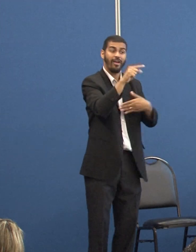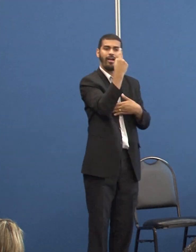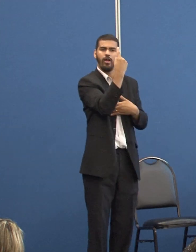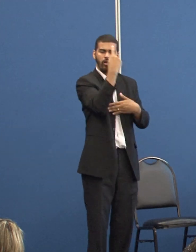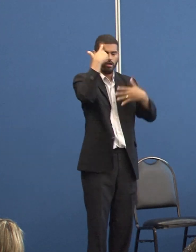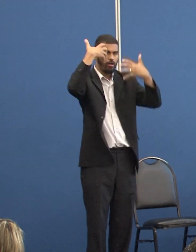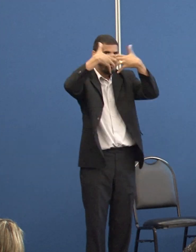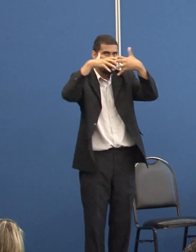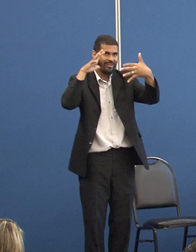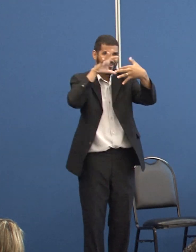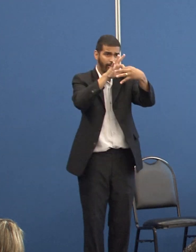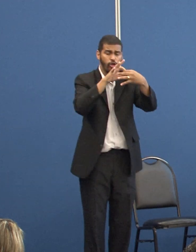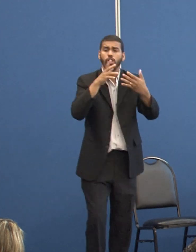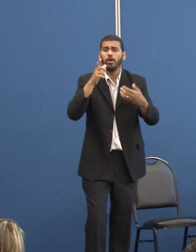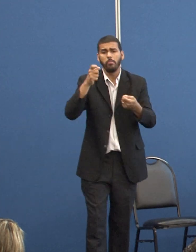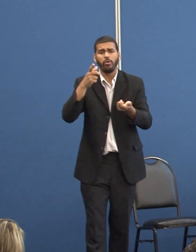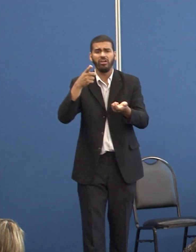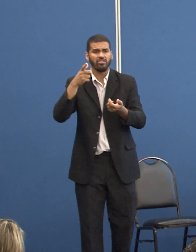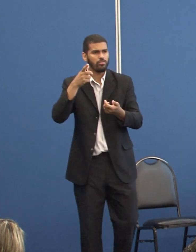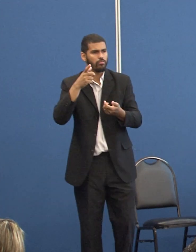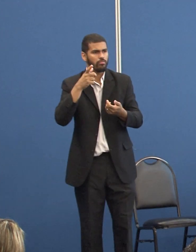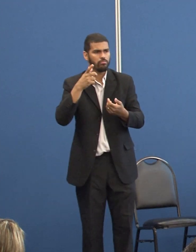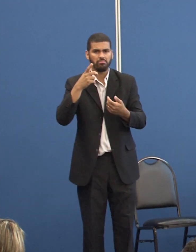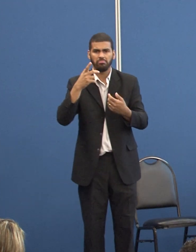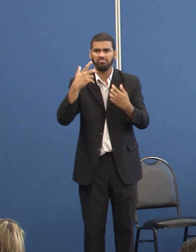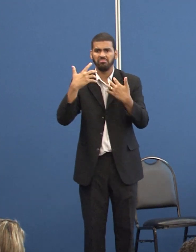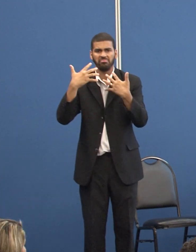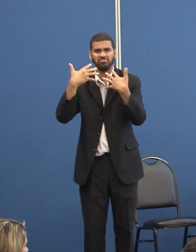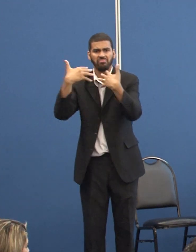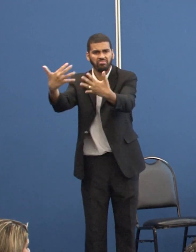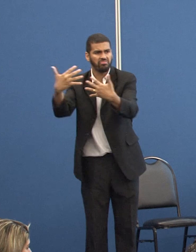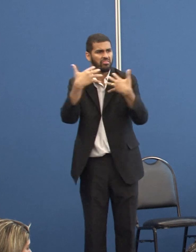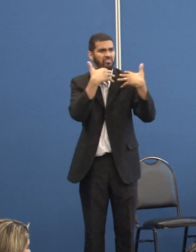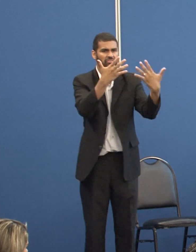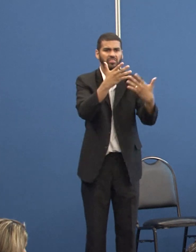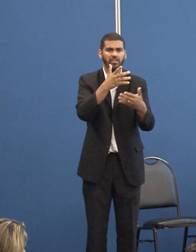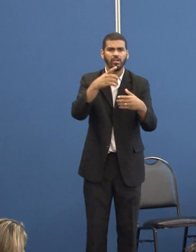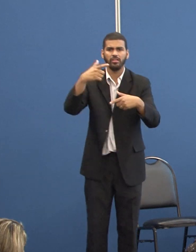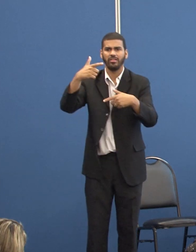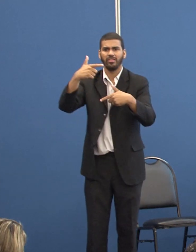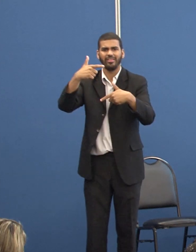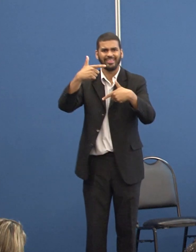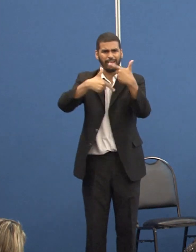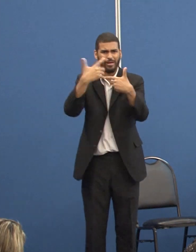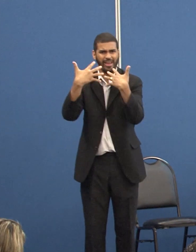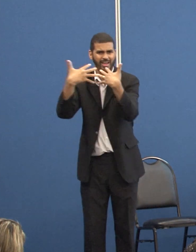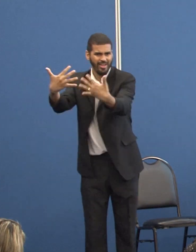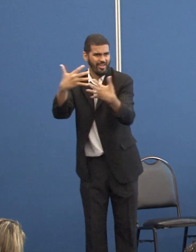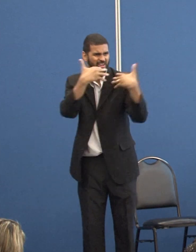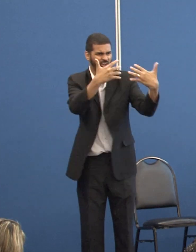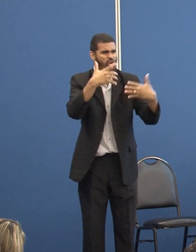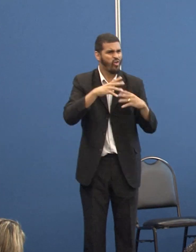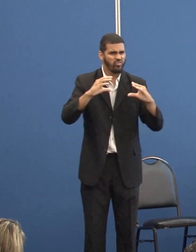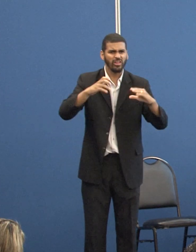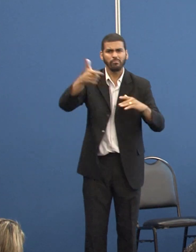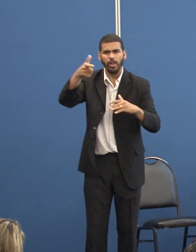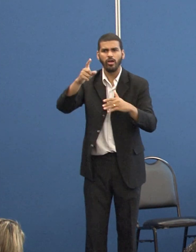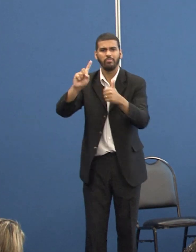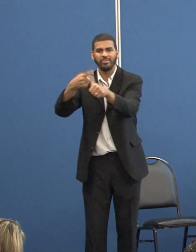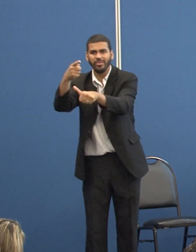pode trabalhar por fileira, de repente. O que vocês acham? Vocês acham que por fileira vai estar confortável?